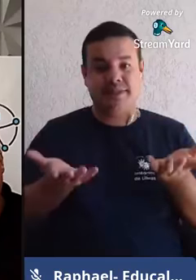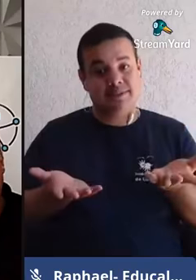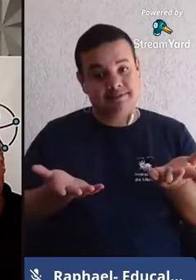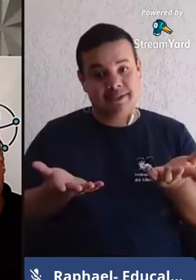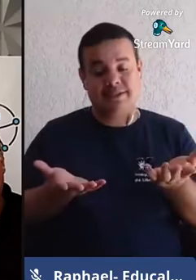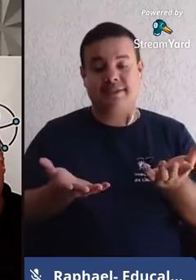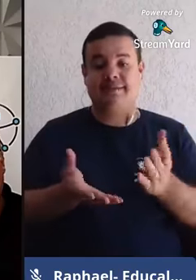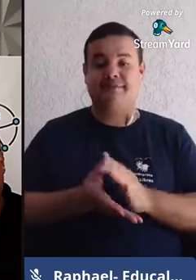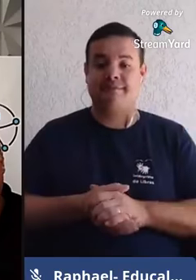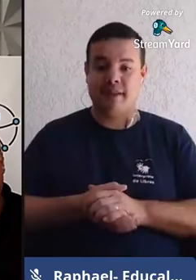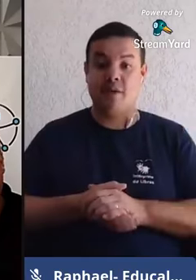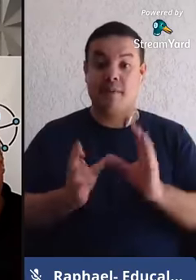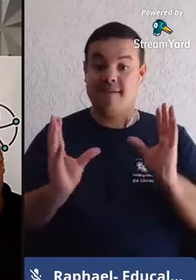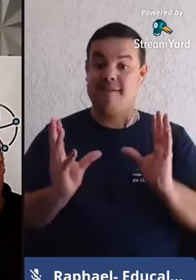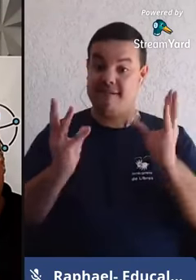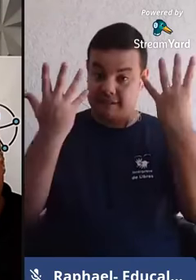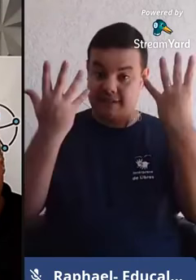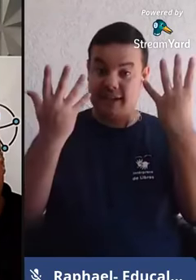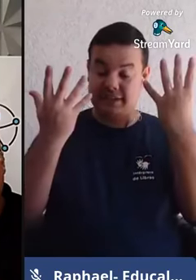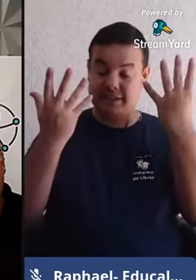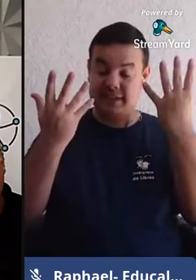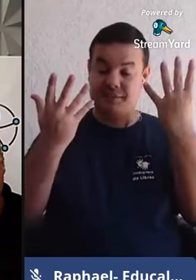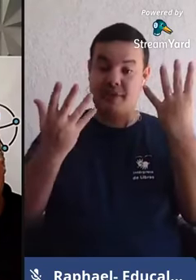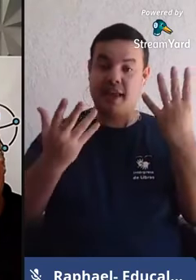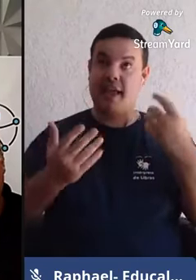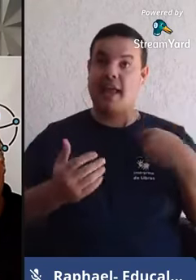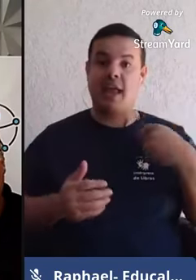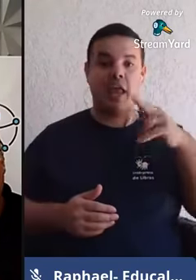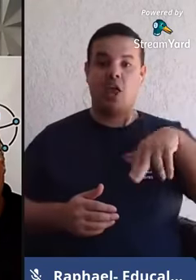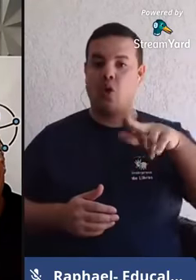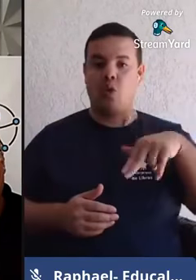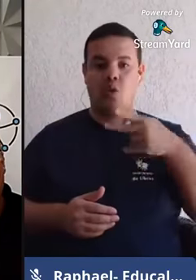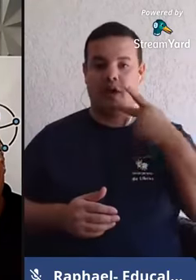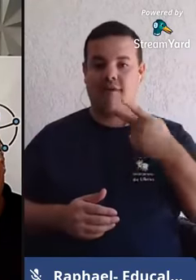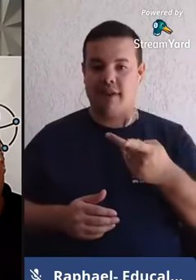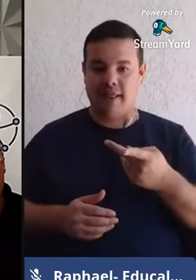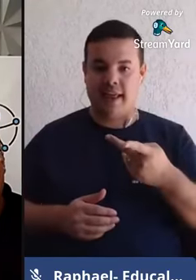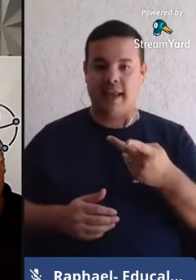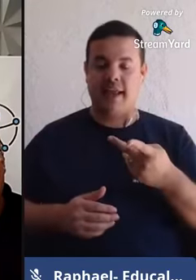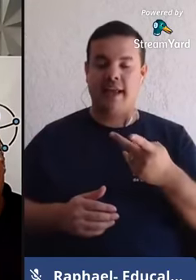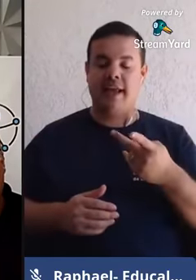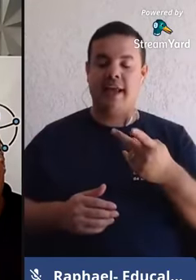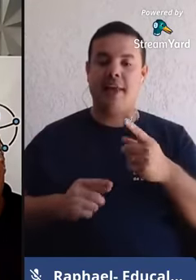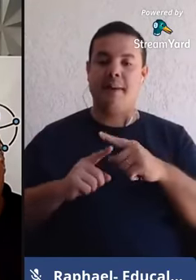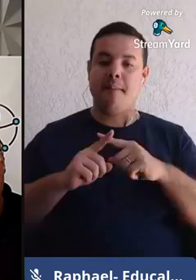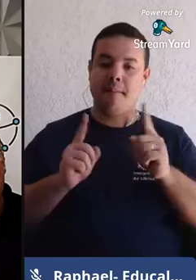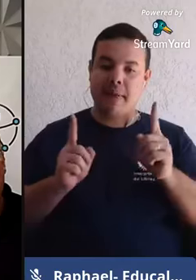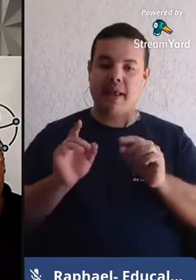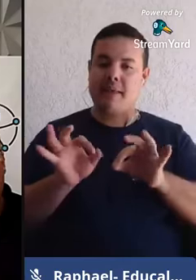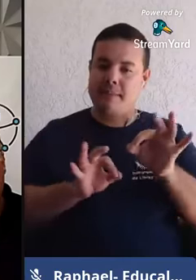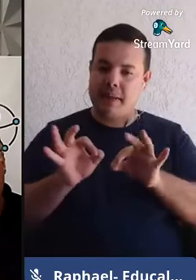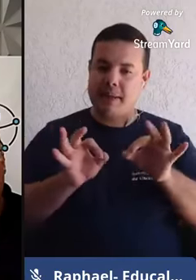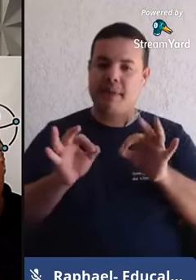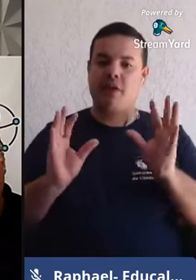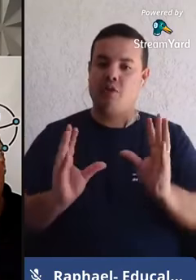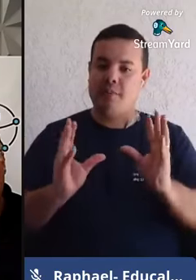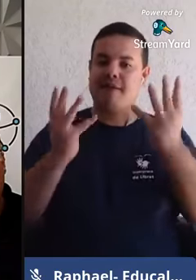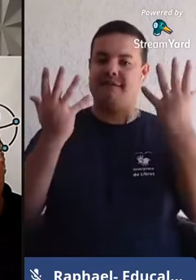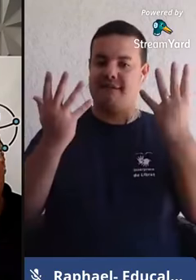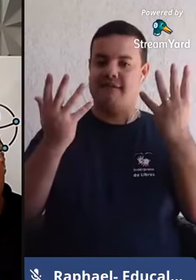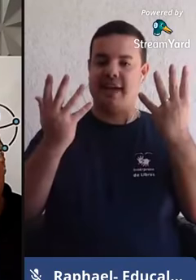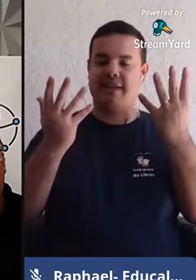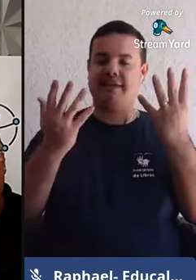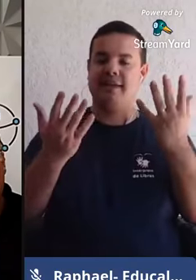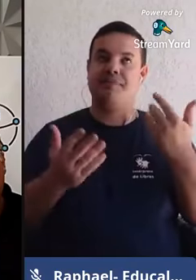E uma festona, eu não falei nenhuma vez disso ainda aqui, mas uma festa que não seria... Eu